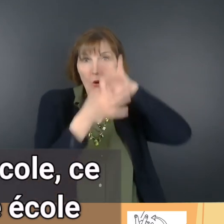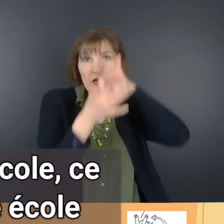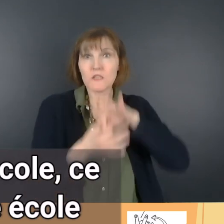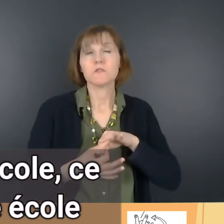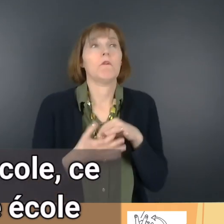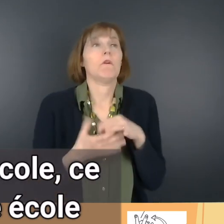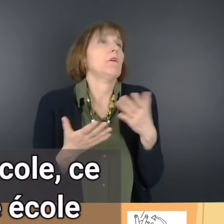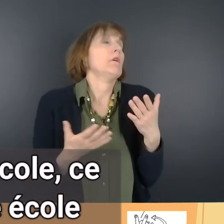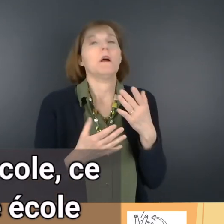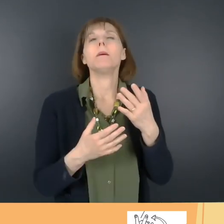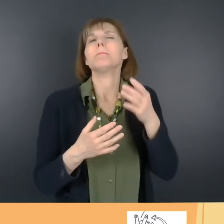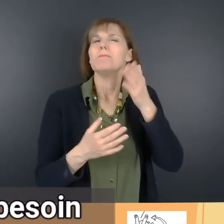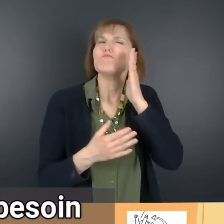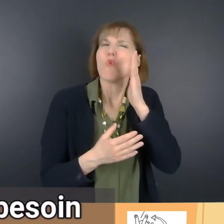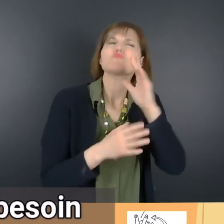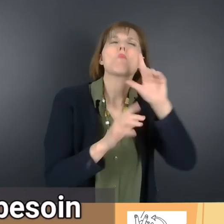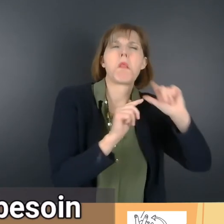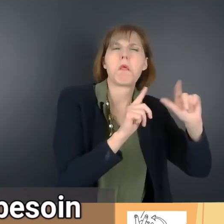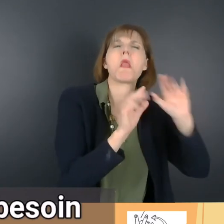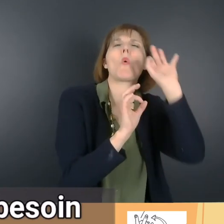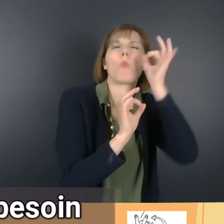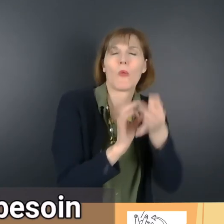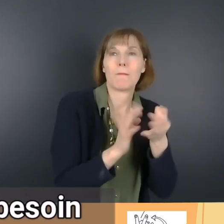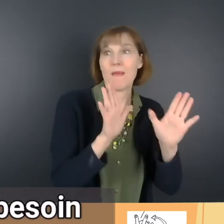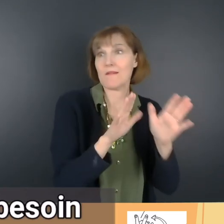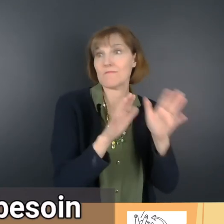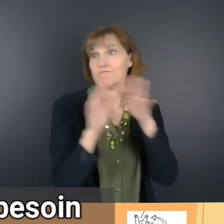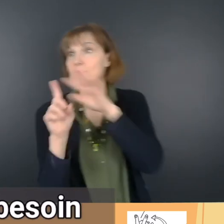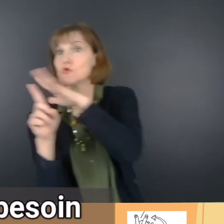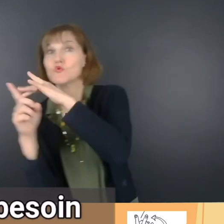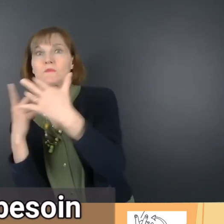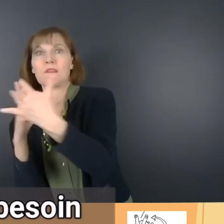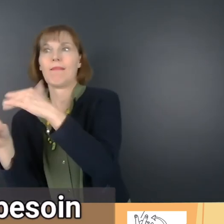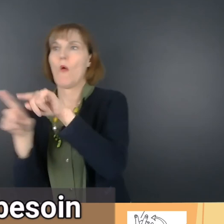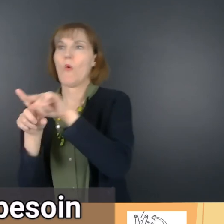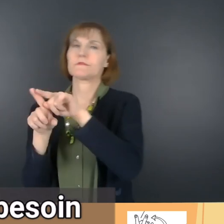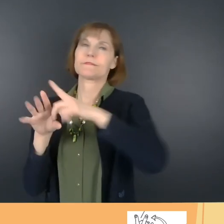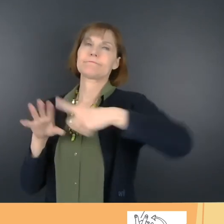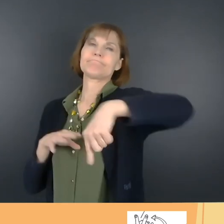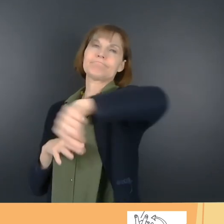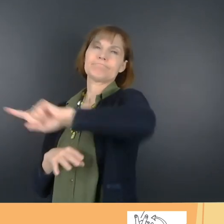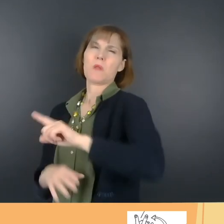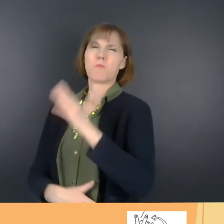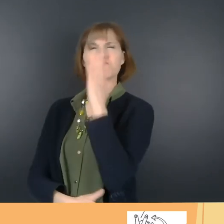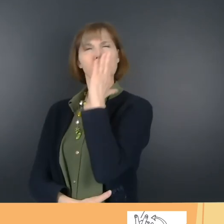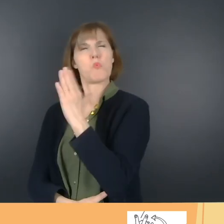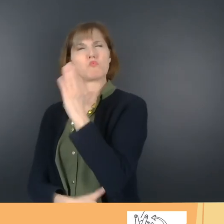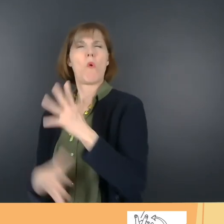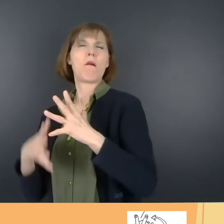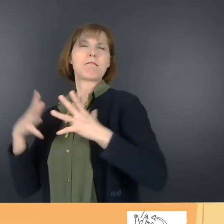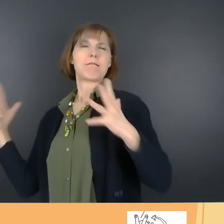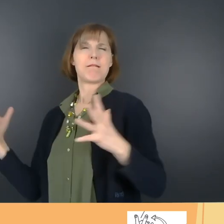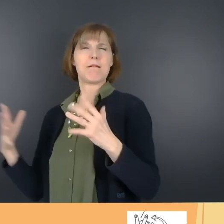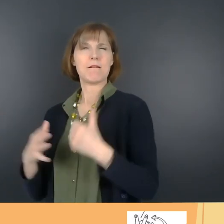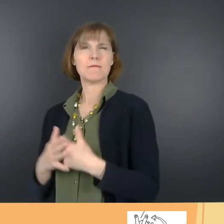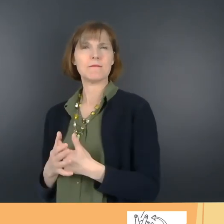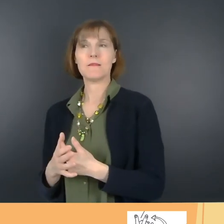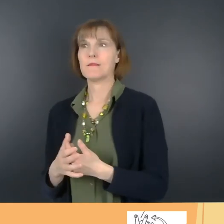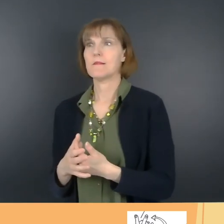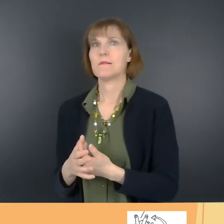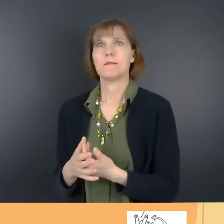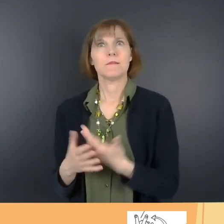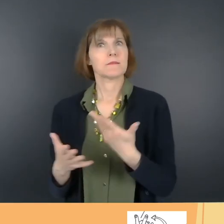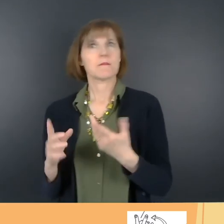ce'est pas une école confessionnelle. Bien qu'il y a un vrai besoin dans les communautés chrétiennes, dans la société, nous le savons, il y a un